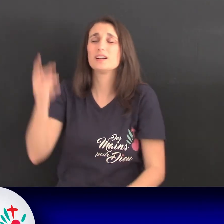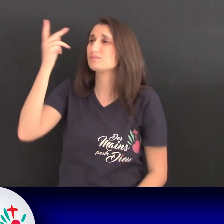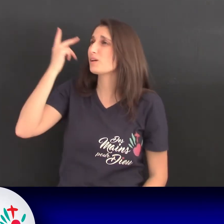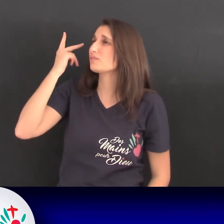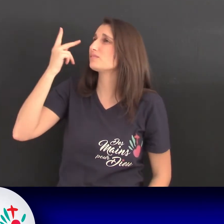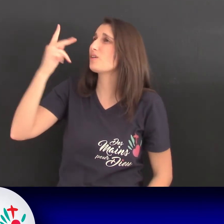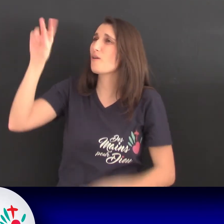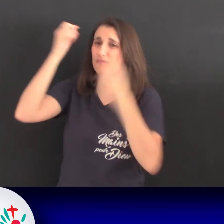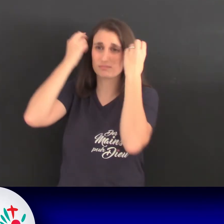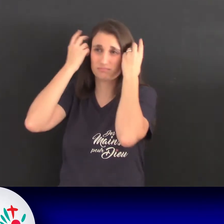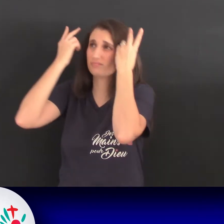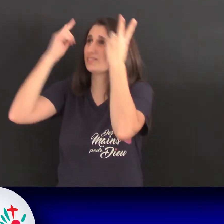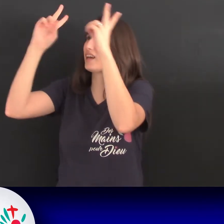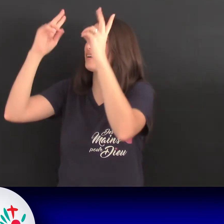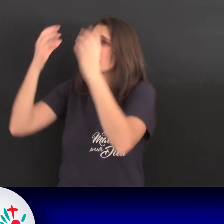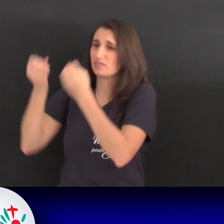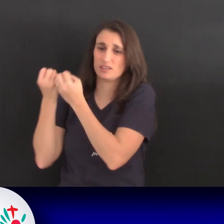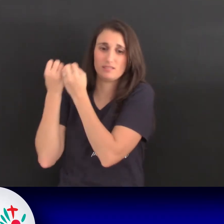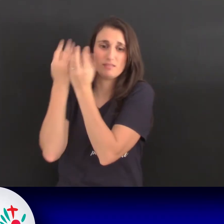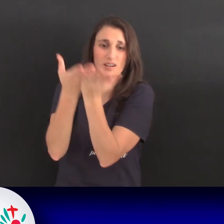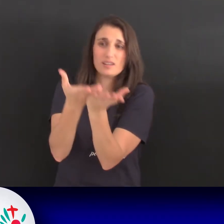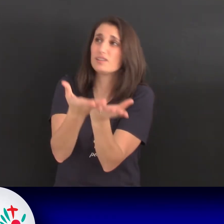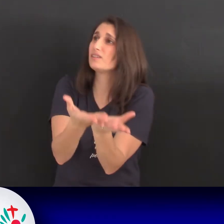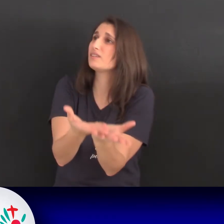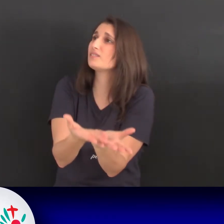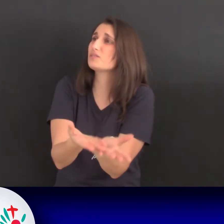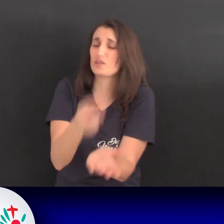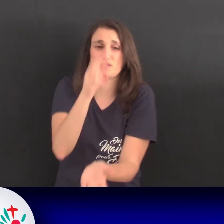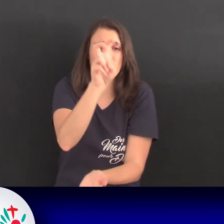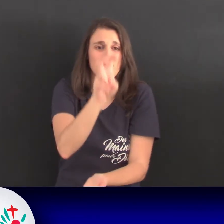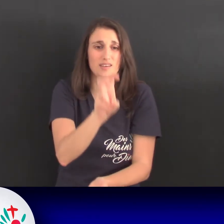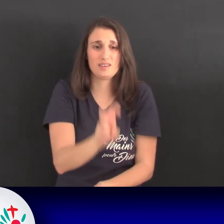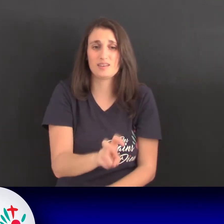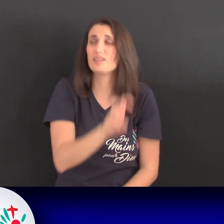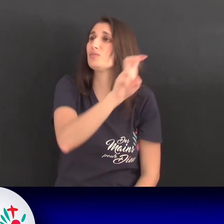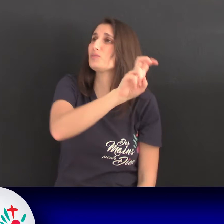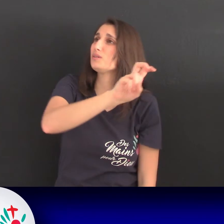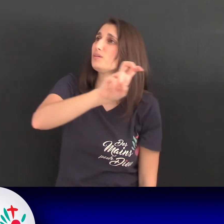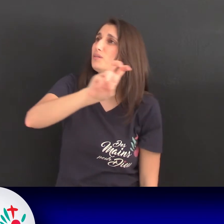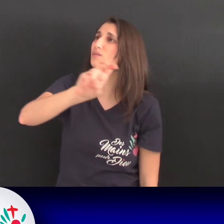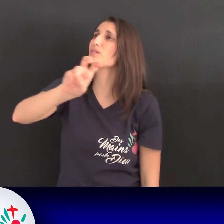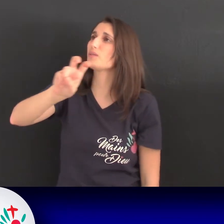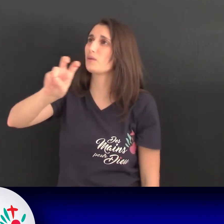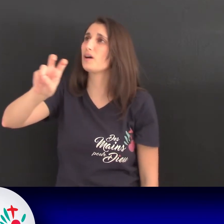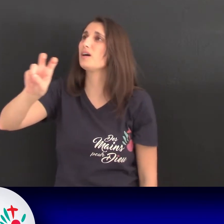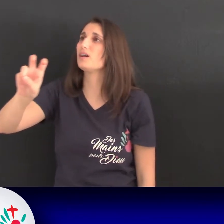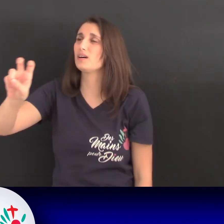donner en offrant ta vie sur cette